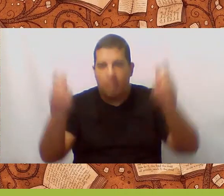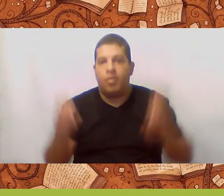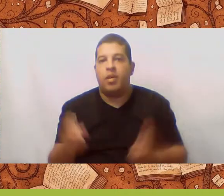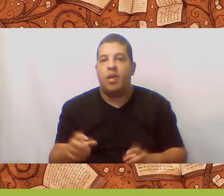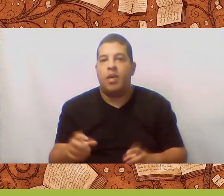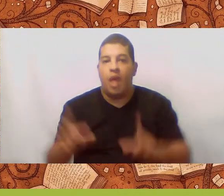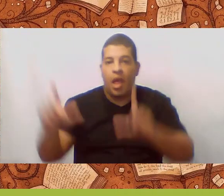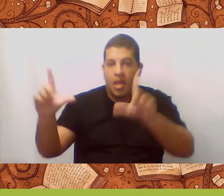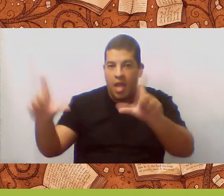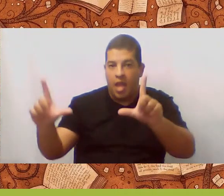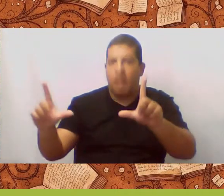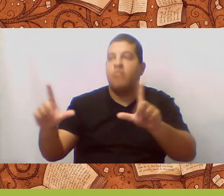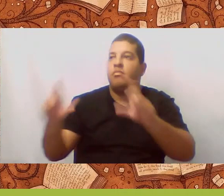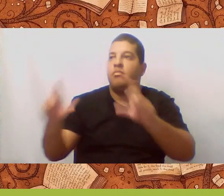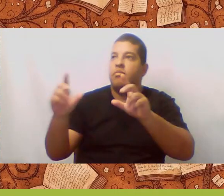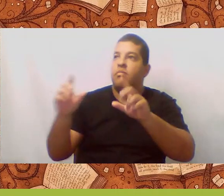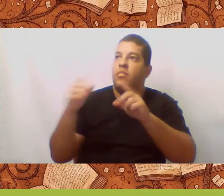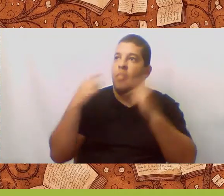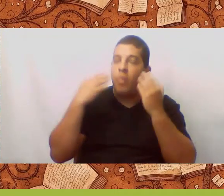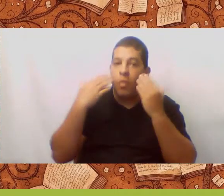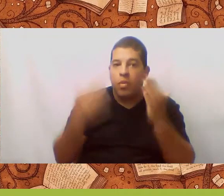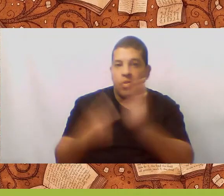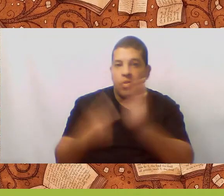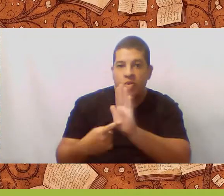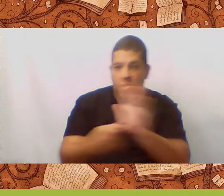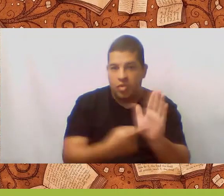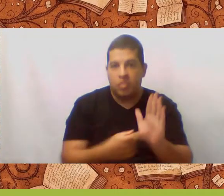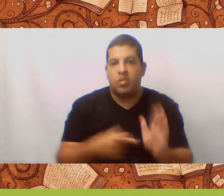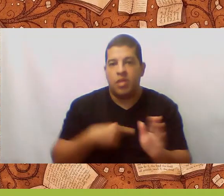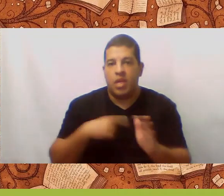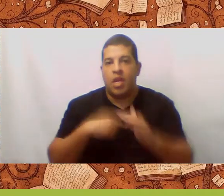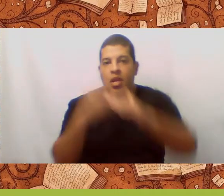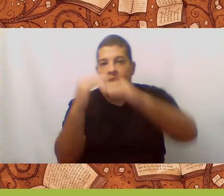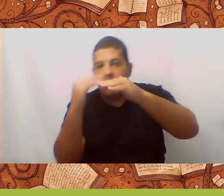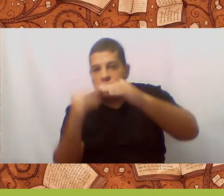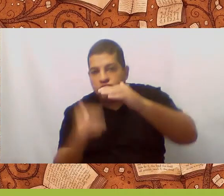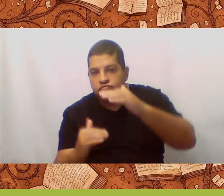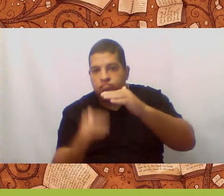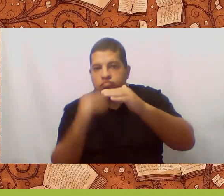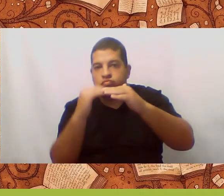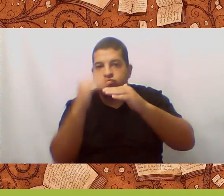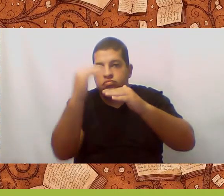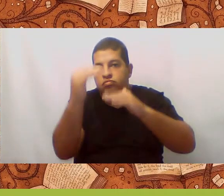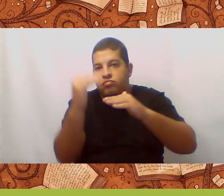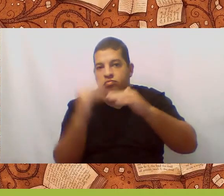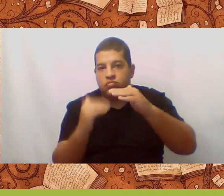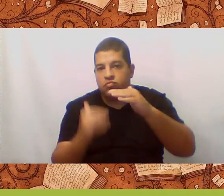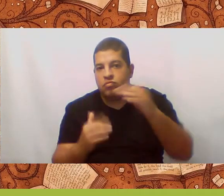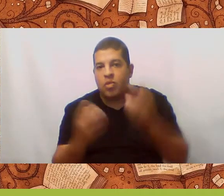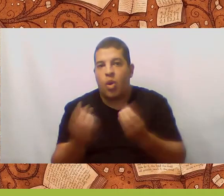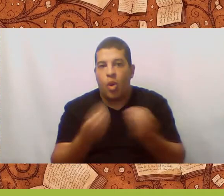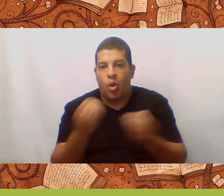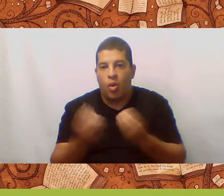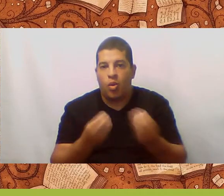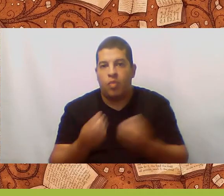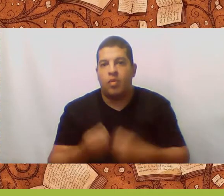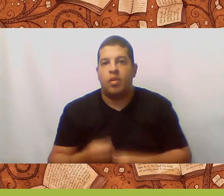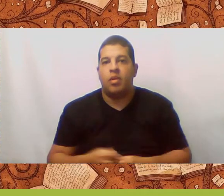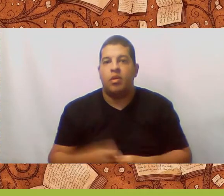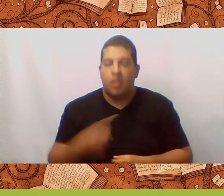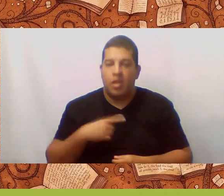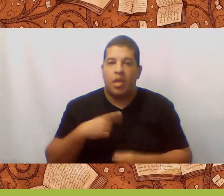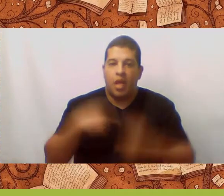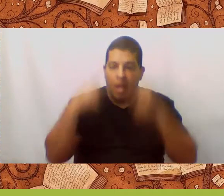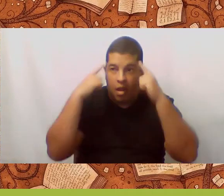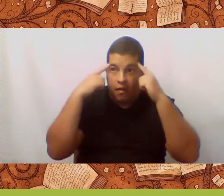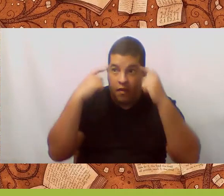mostrou, se intitula Hierarquias da Violência na Atualidade, Hierarquias da Violência em Questão, né?